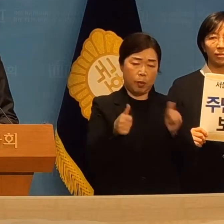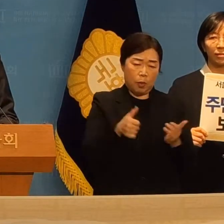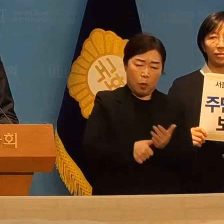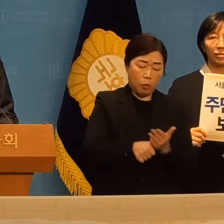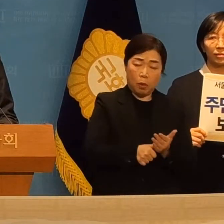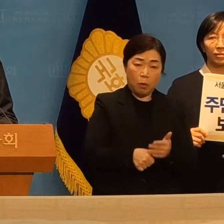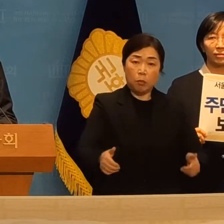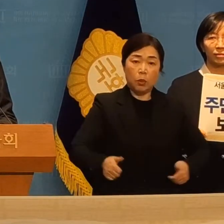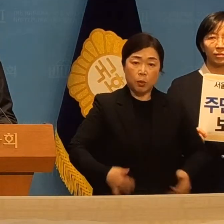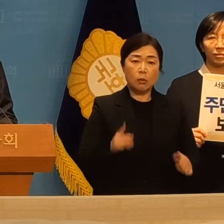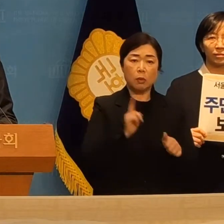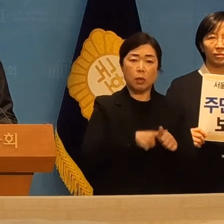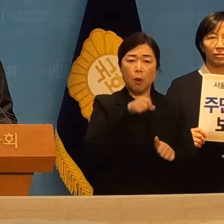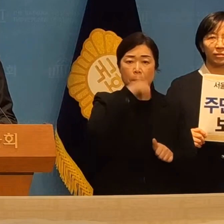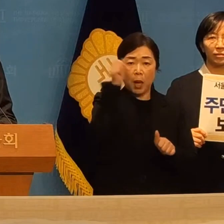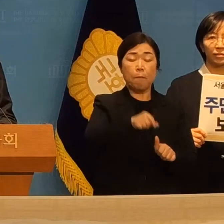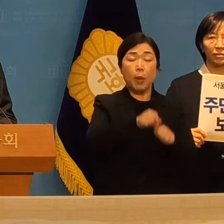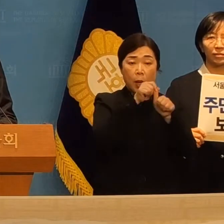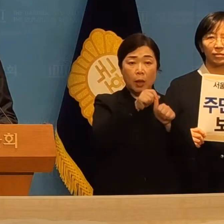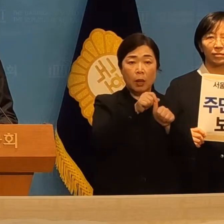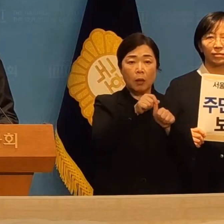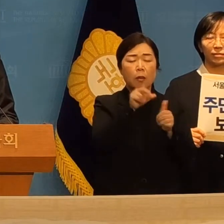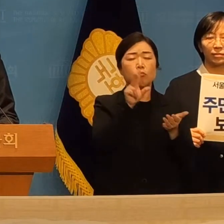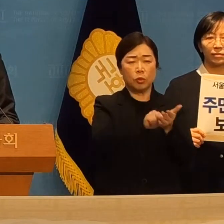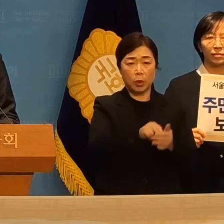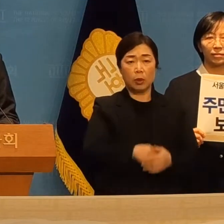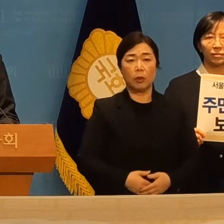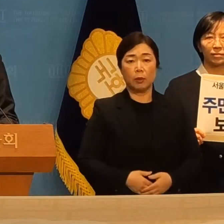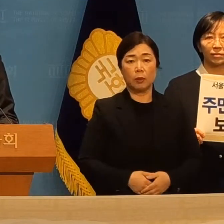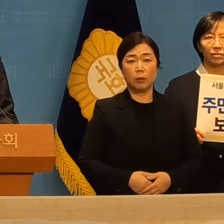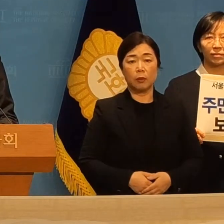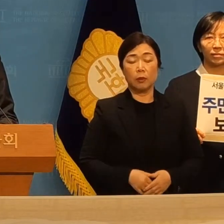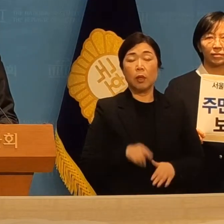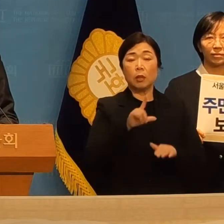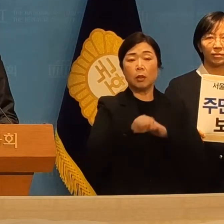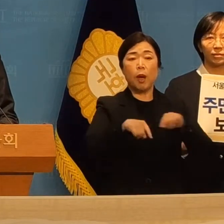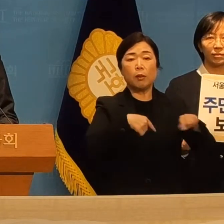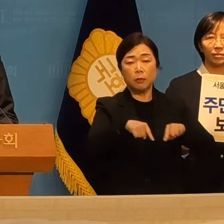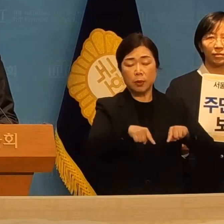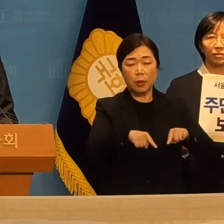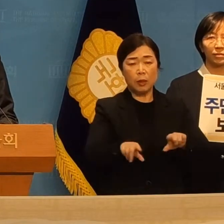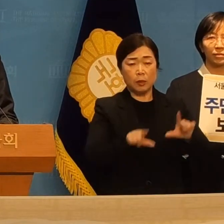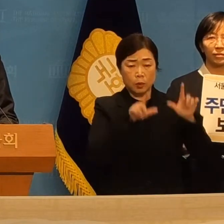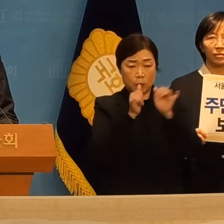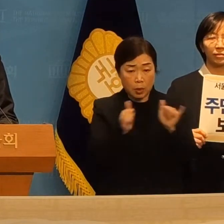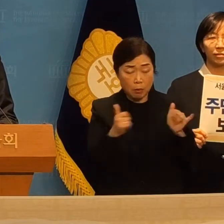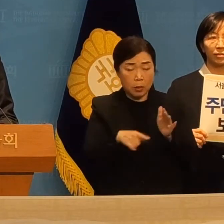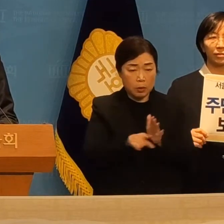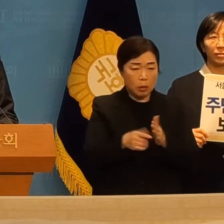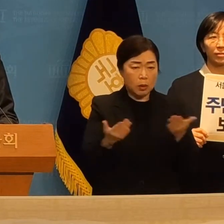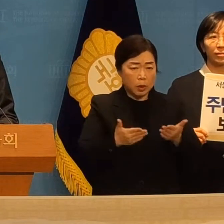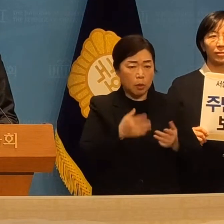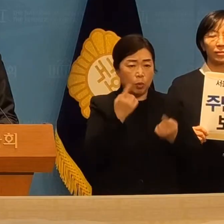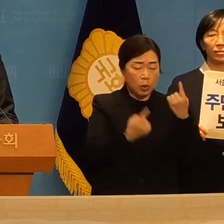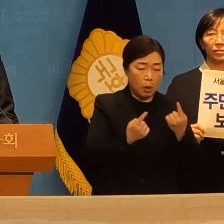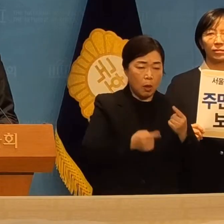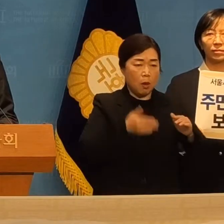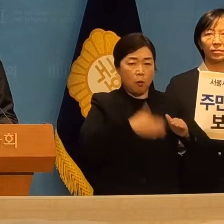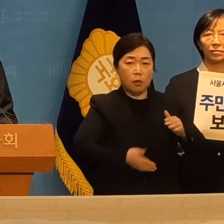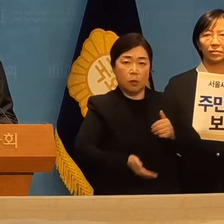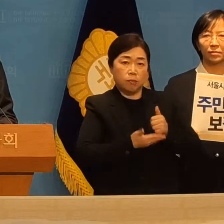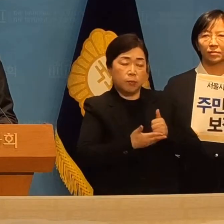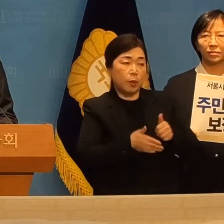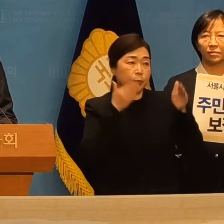사라진 정치 실종 상태입니다. 이렇게 만들어진 지방의회가 우리 주민들을 위해 일하기보다는